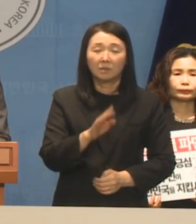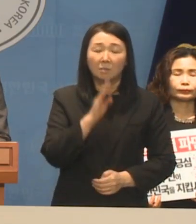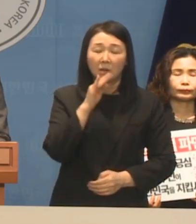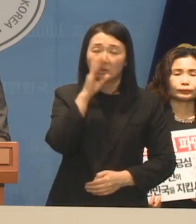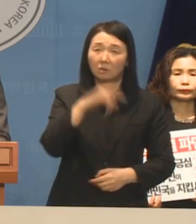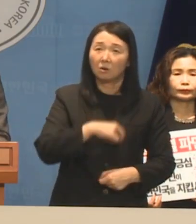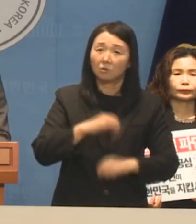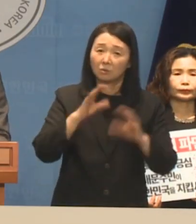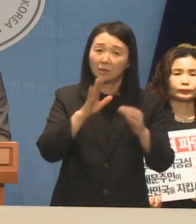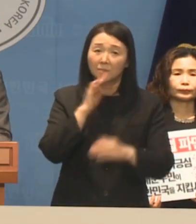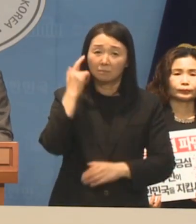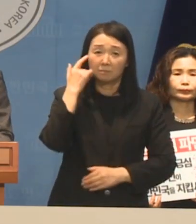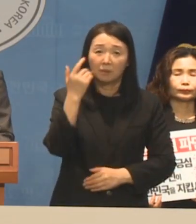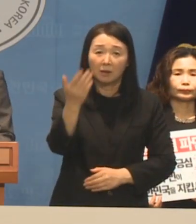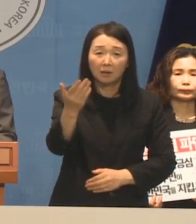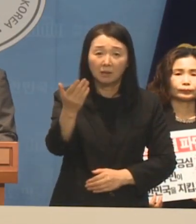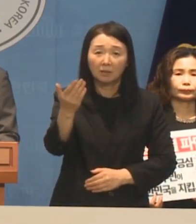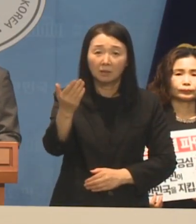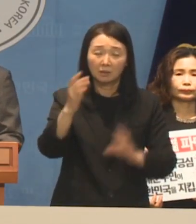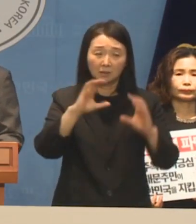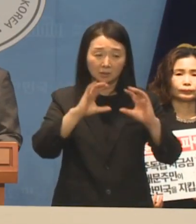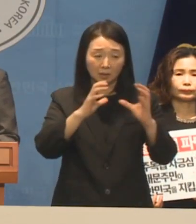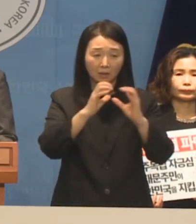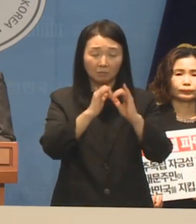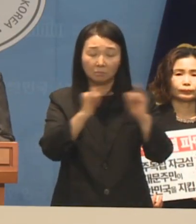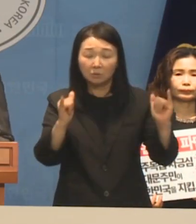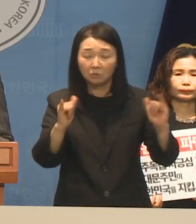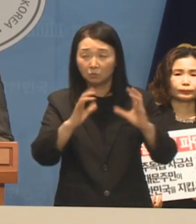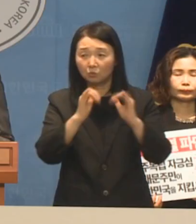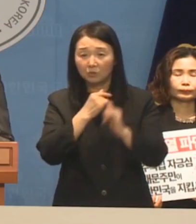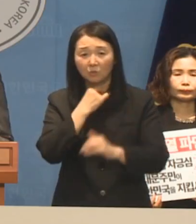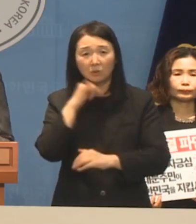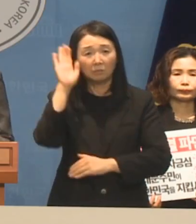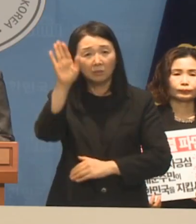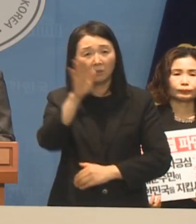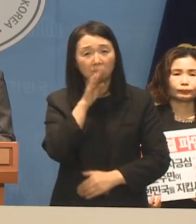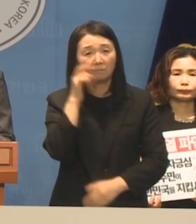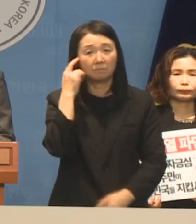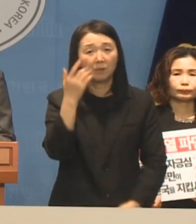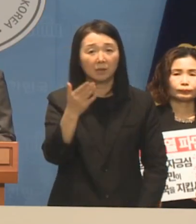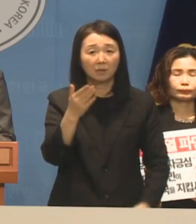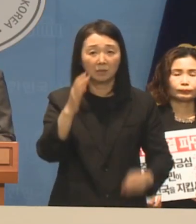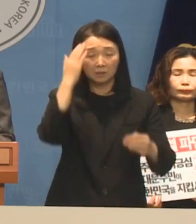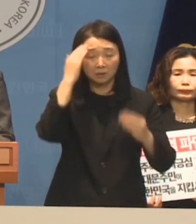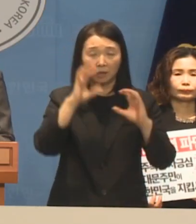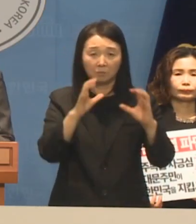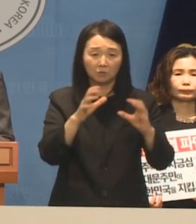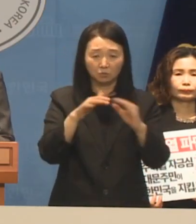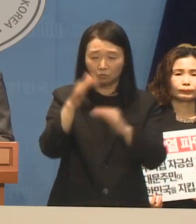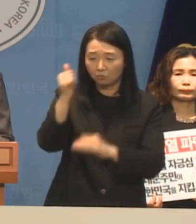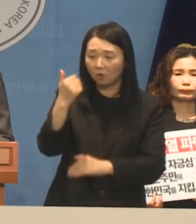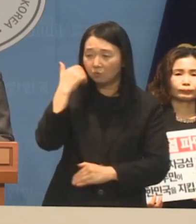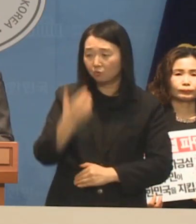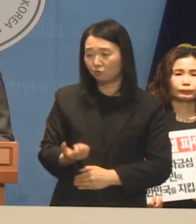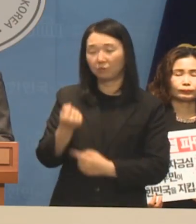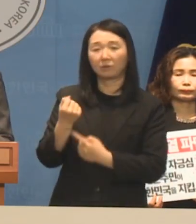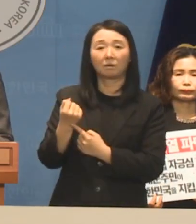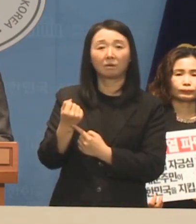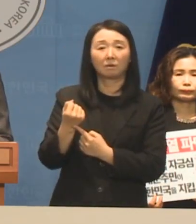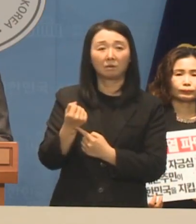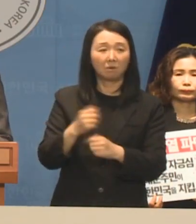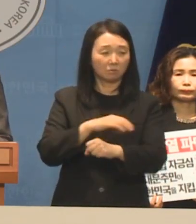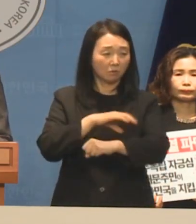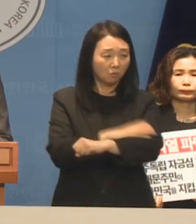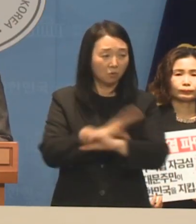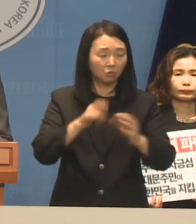정의로운 나라입니까? 이것이 대한민국 국민이 바라는 미래입니까? 대한민국의 주권은 국민에게 있으며 그 어떤